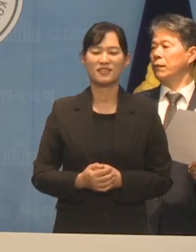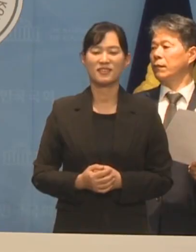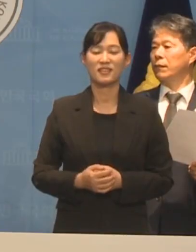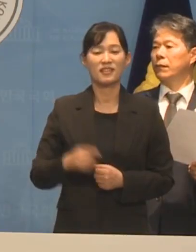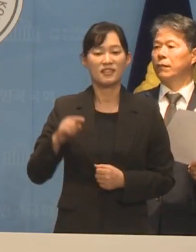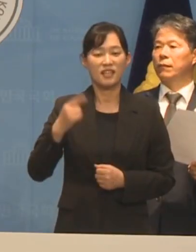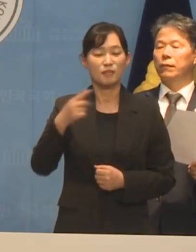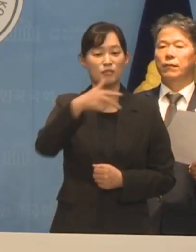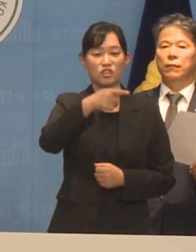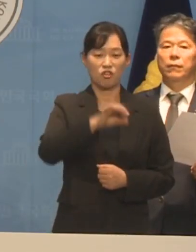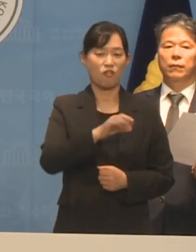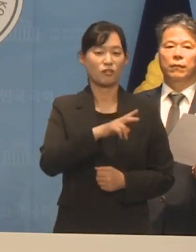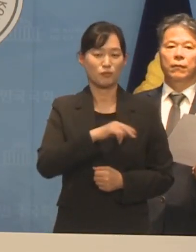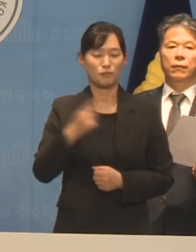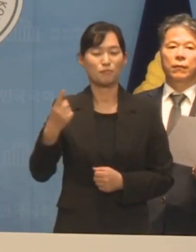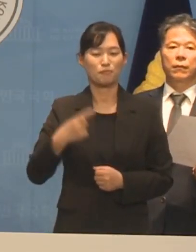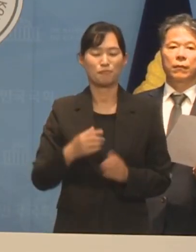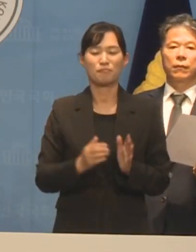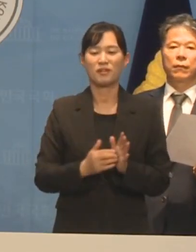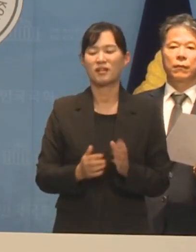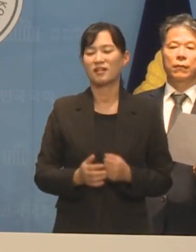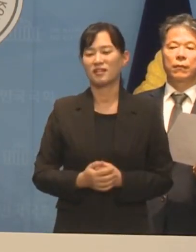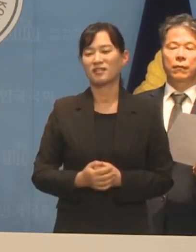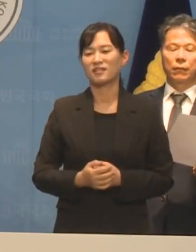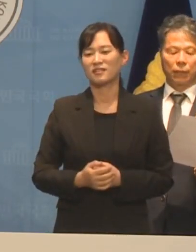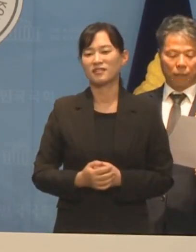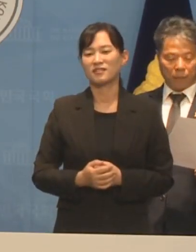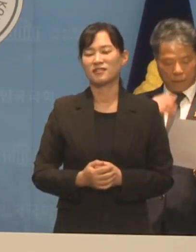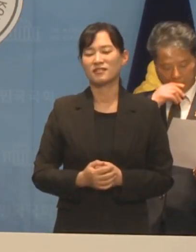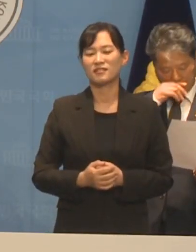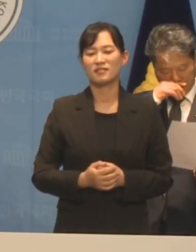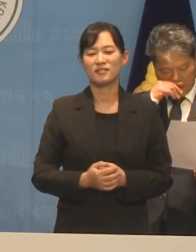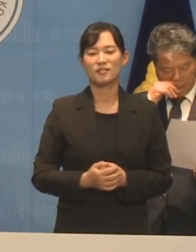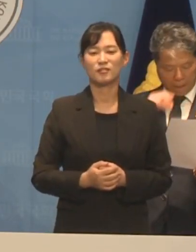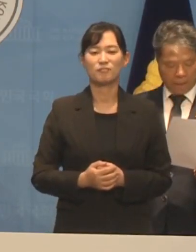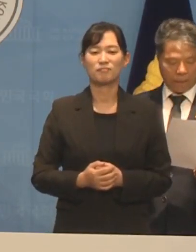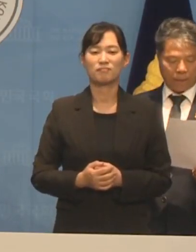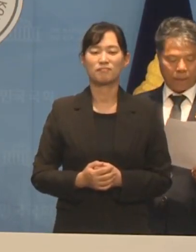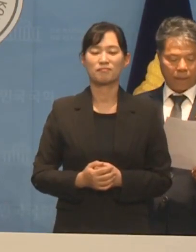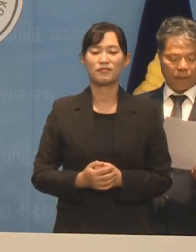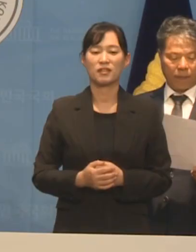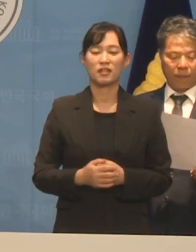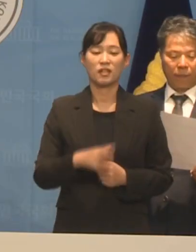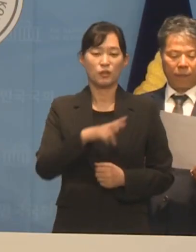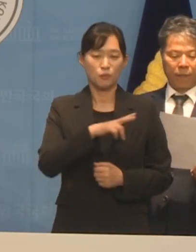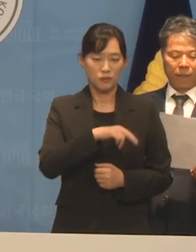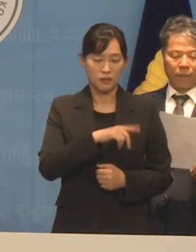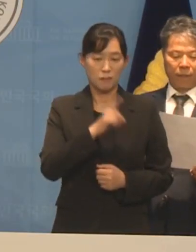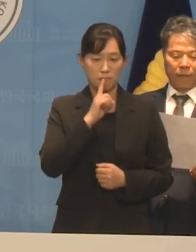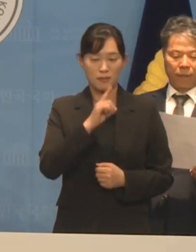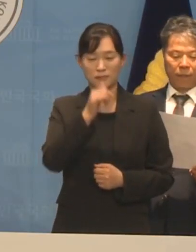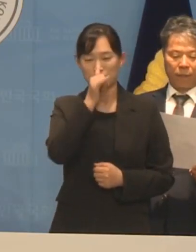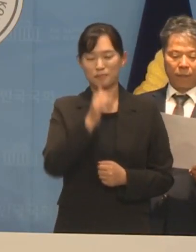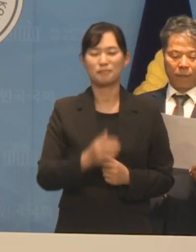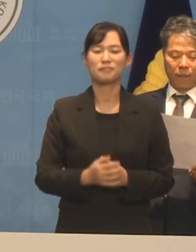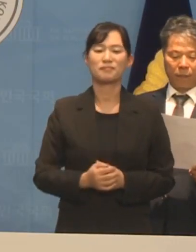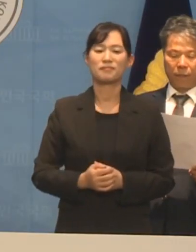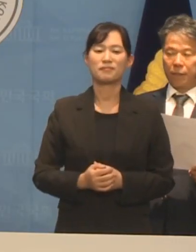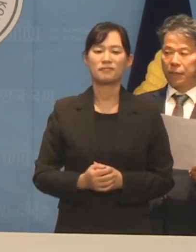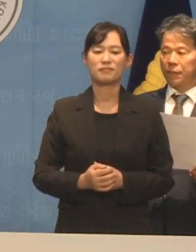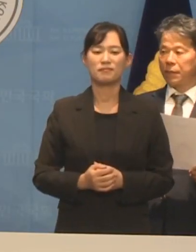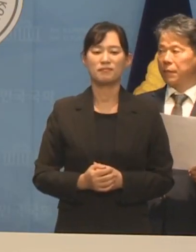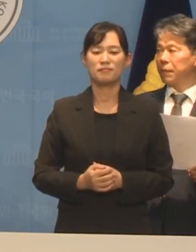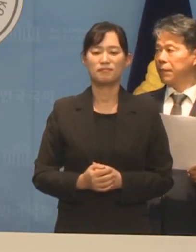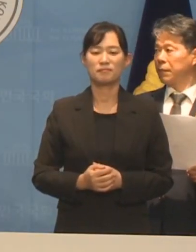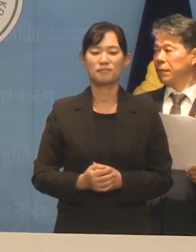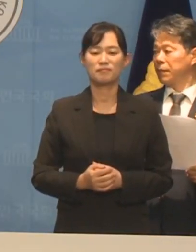그다음에 정동영 의원님도 오셨습니다. 네, 그럼 순서대로 의원님들의 말씀이 있겠습니다. 이순인